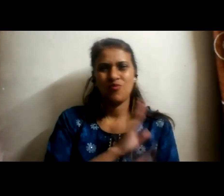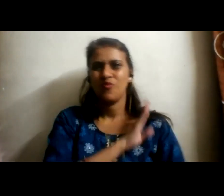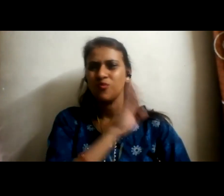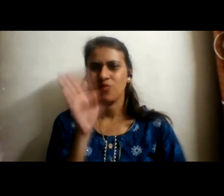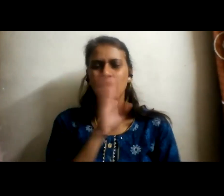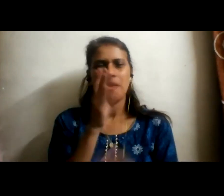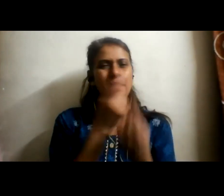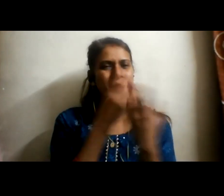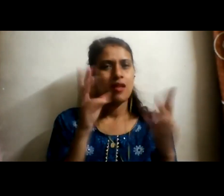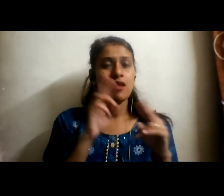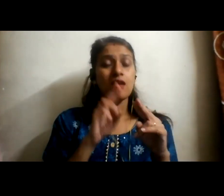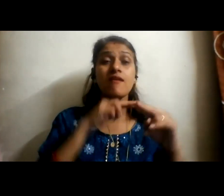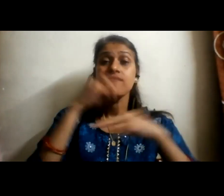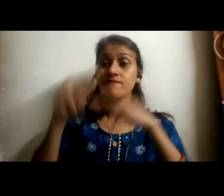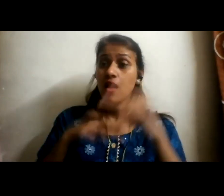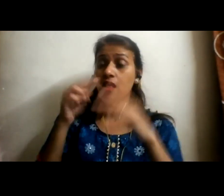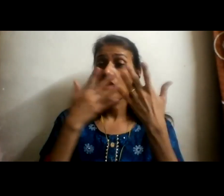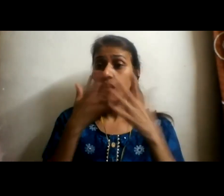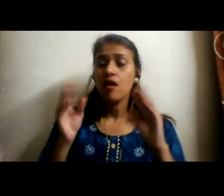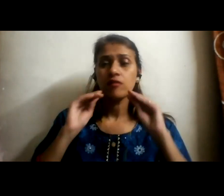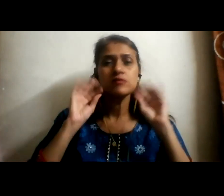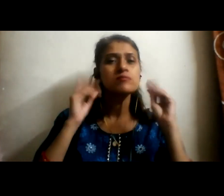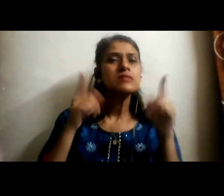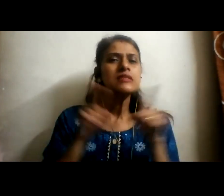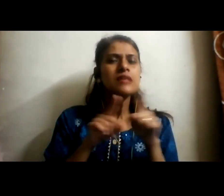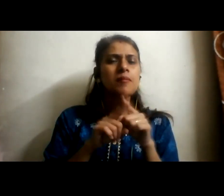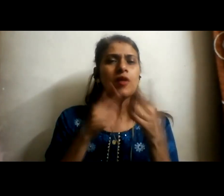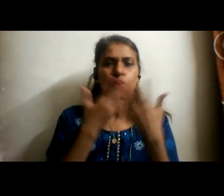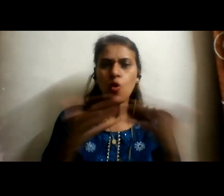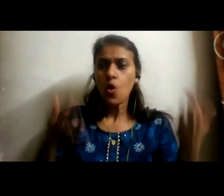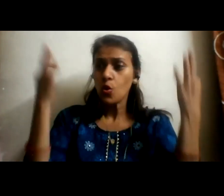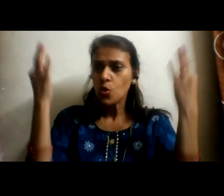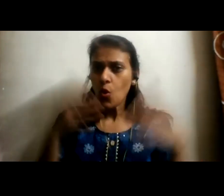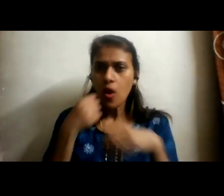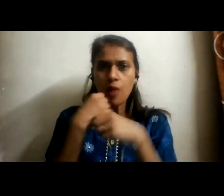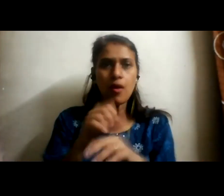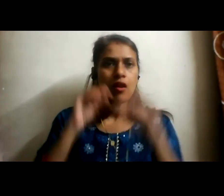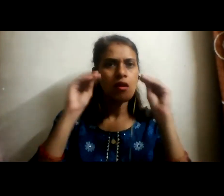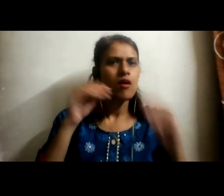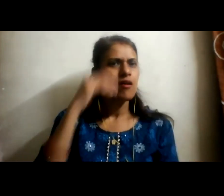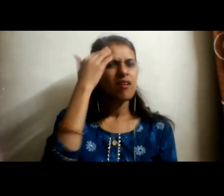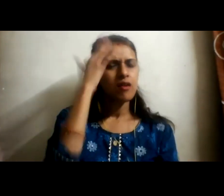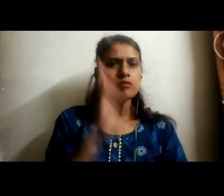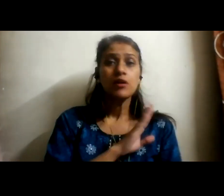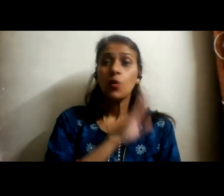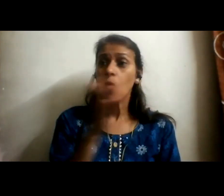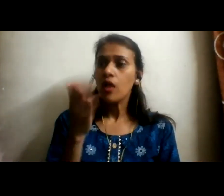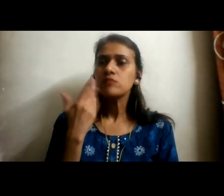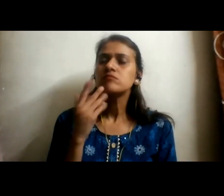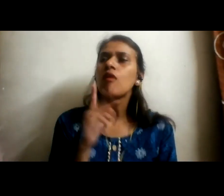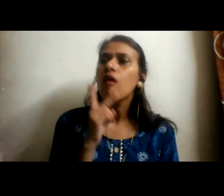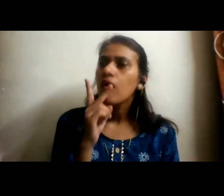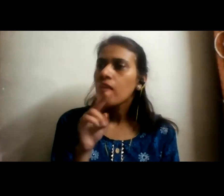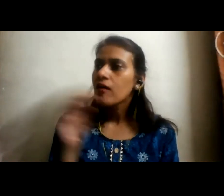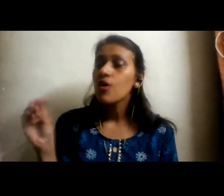भी ऐसे कोई इंडस्ट्री मेला होता है, कितनी जानकारी मिलती है आप पता भी नहीं लगा पाओगे। फूड इंडस्ट्री